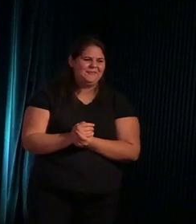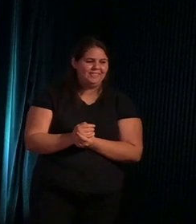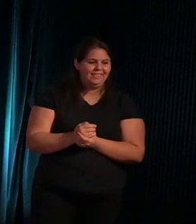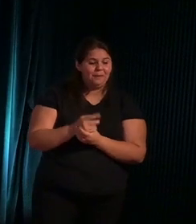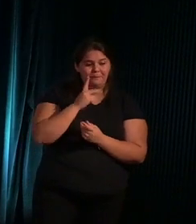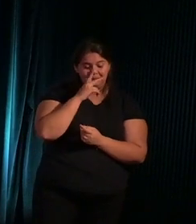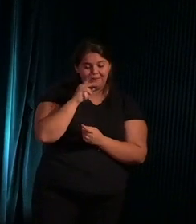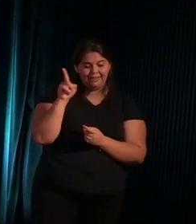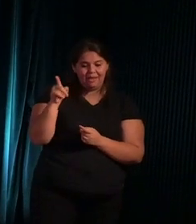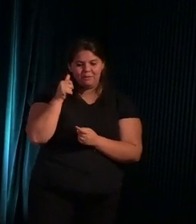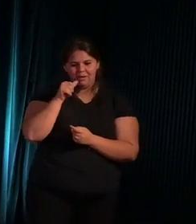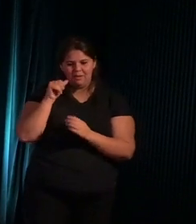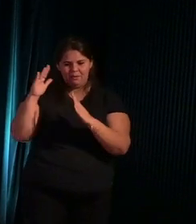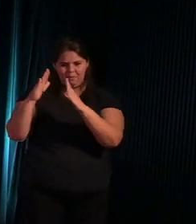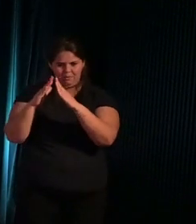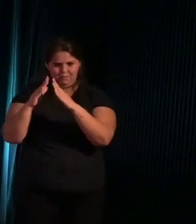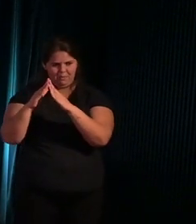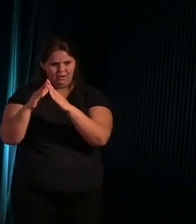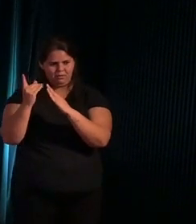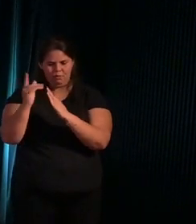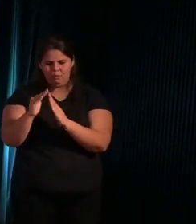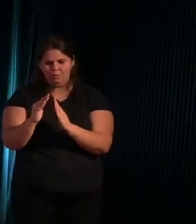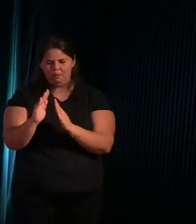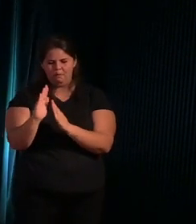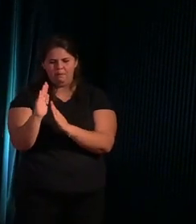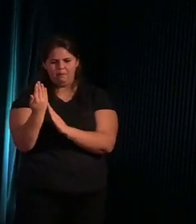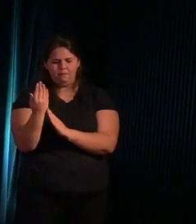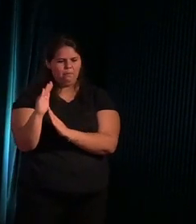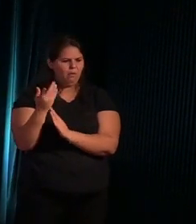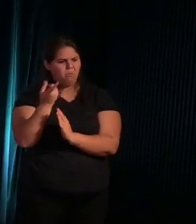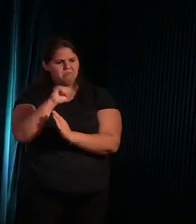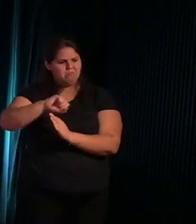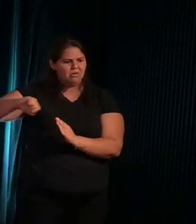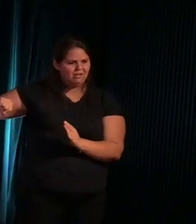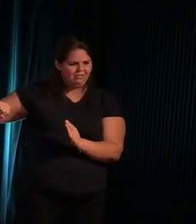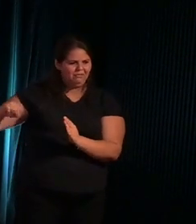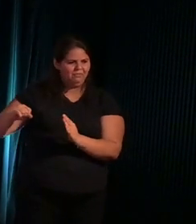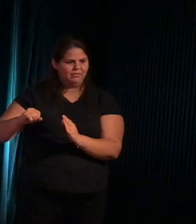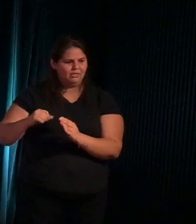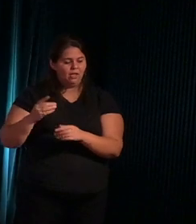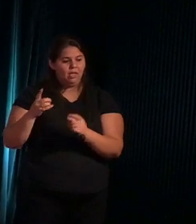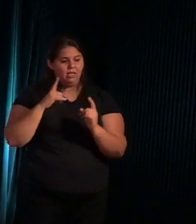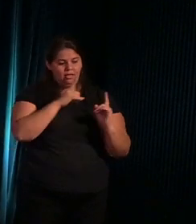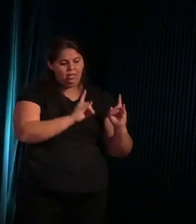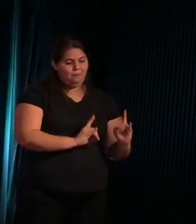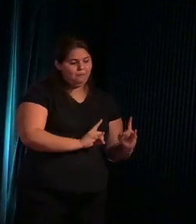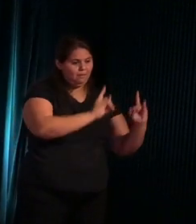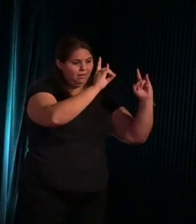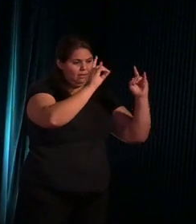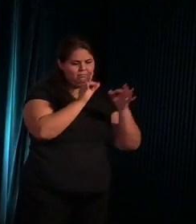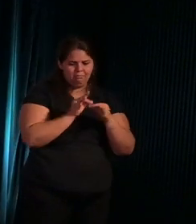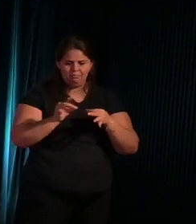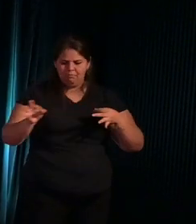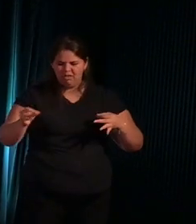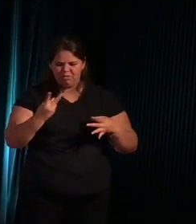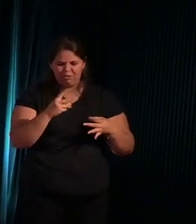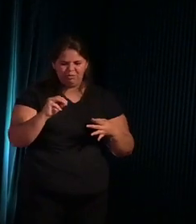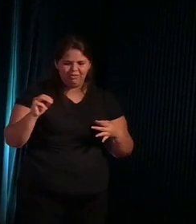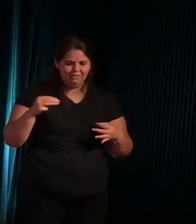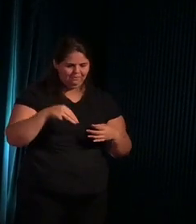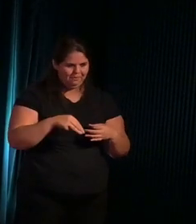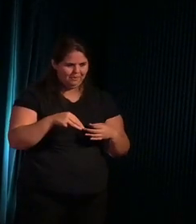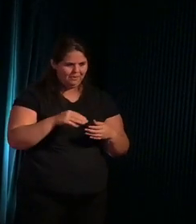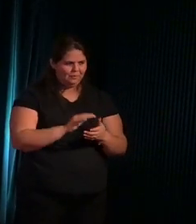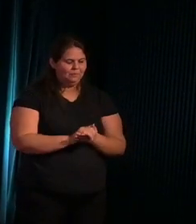Ela morava numa casa que tinha um portão, e um apartamento que eu morava ficava uns 200 metros da casa dela. E eu me lembro